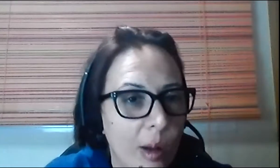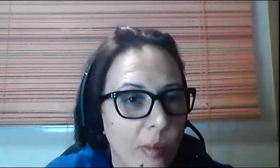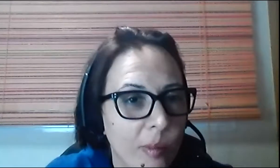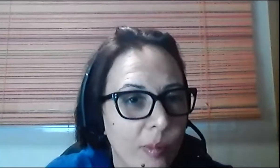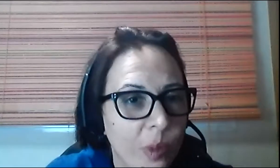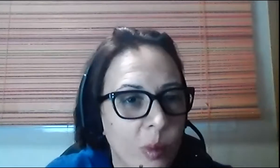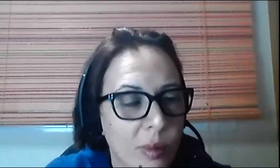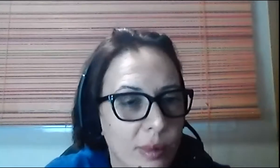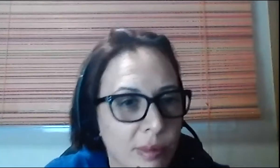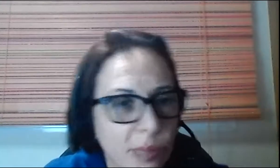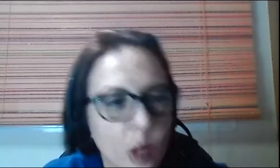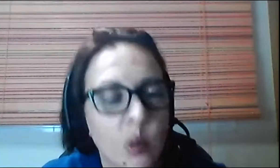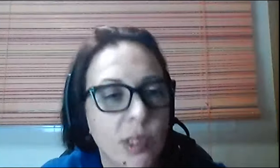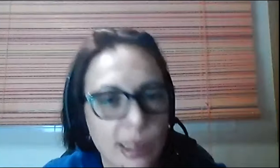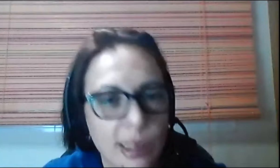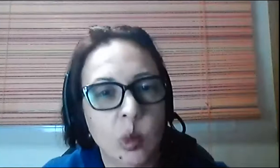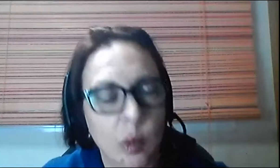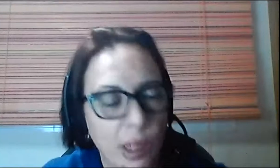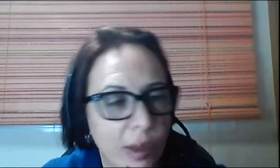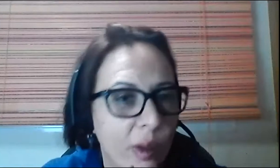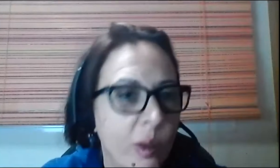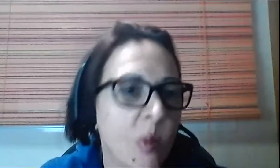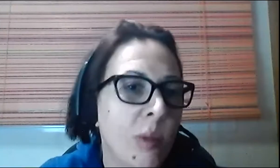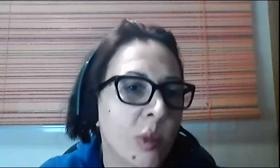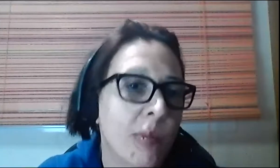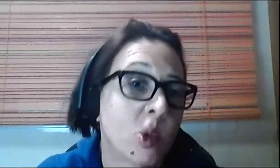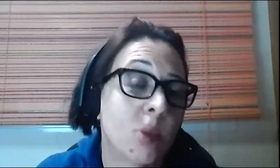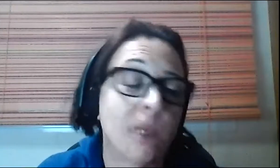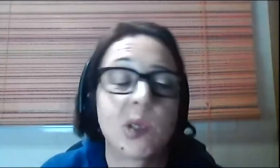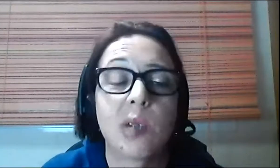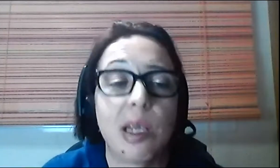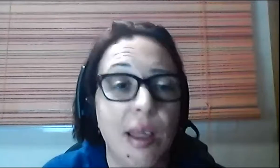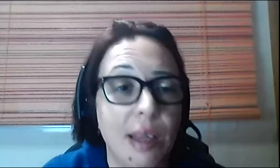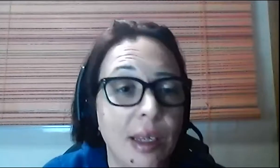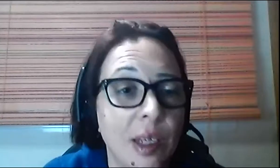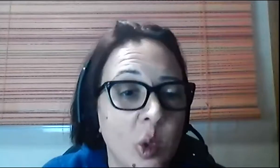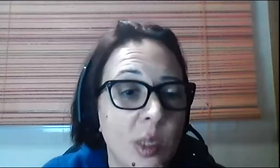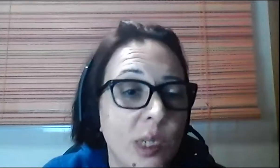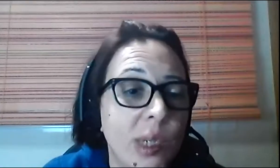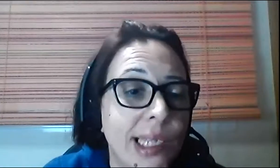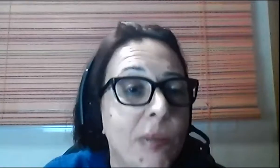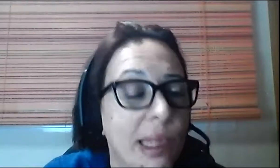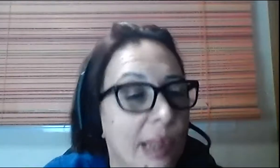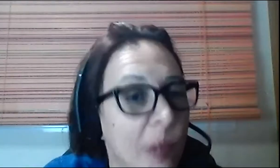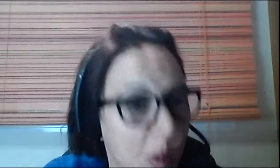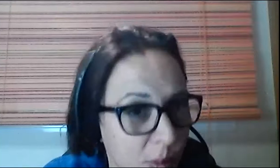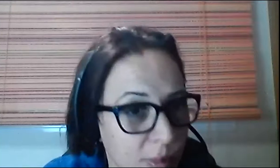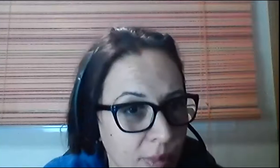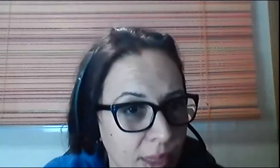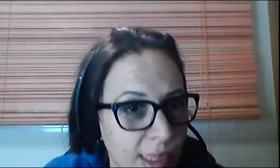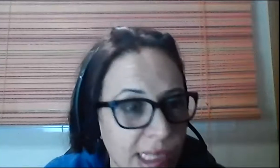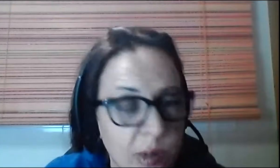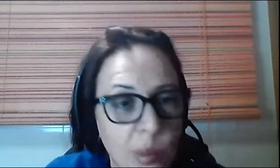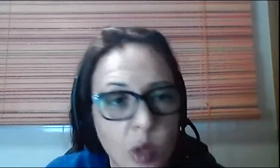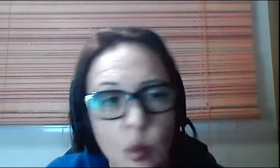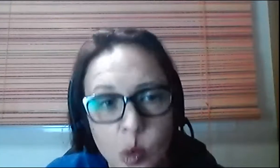ella, viendo sus intereses, su vocación, haciendo una búsqueda mucho más personalizada. Entonces creo que desde el principio